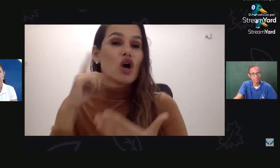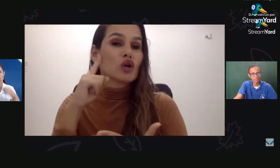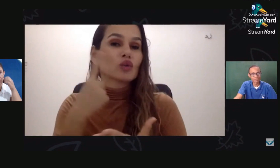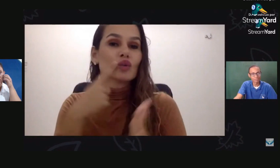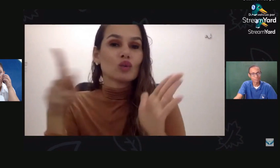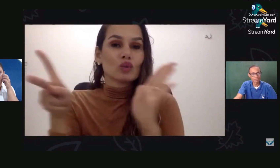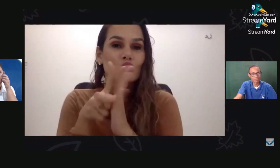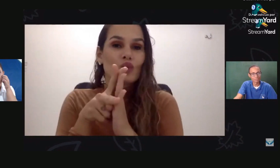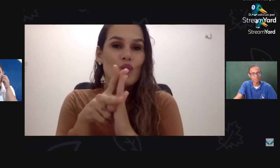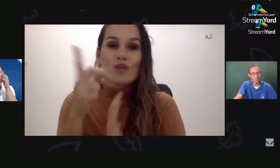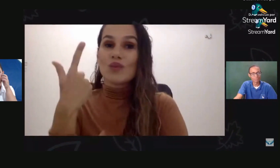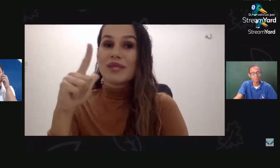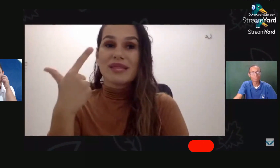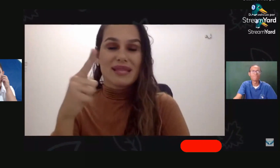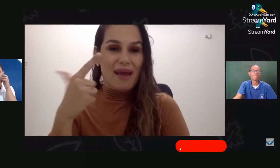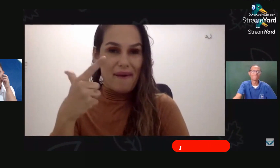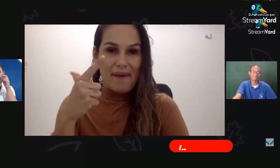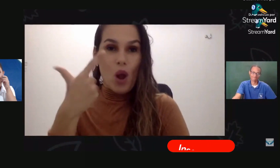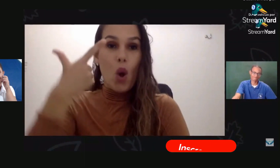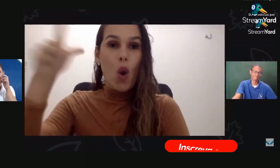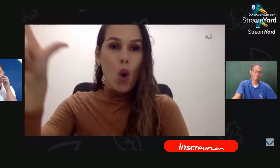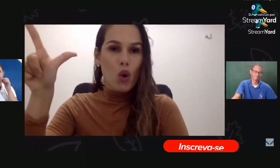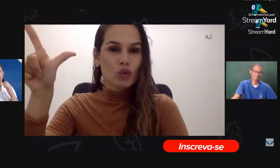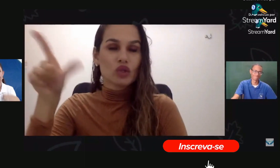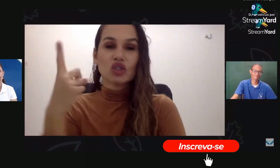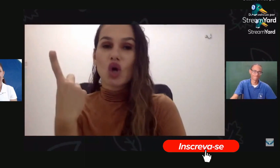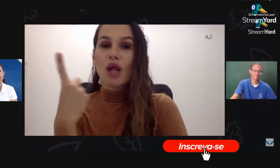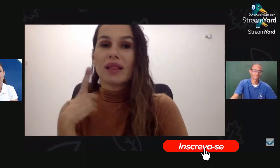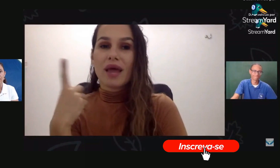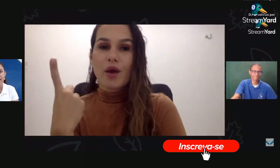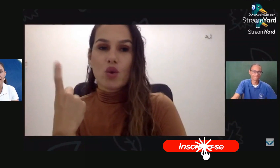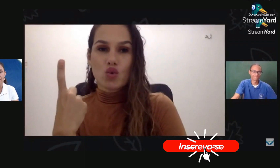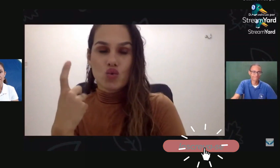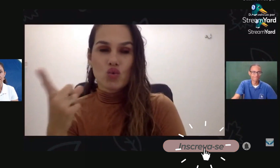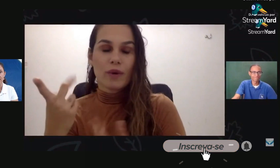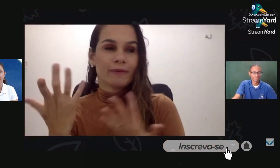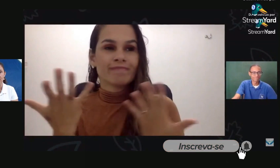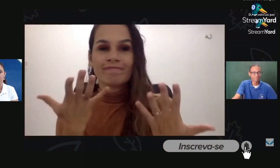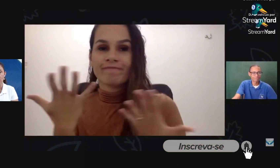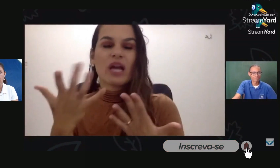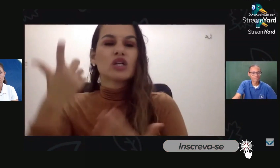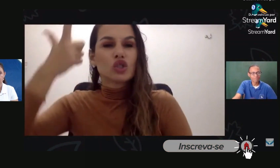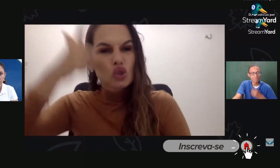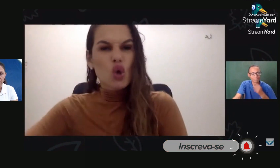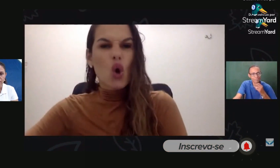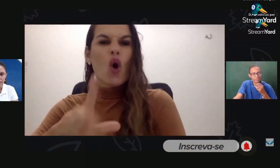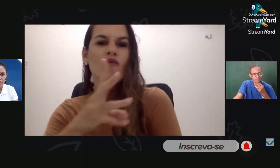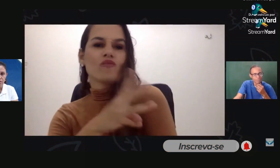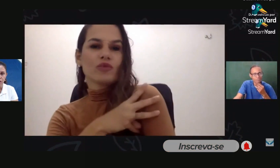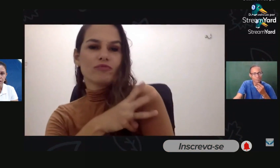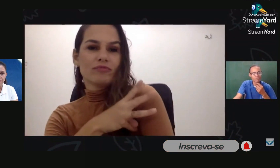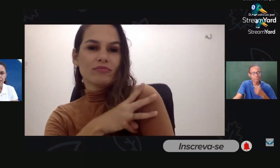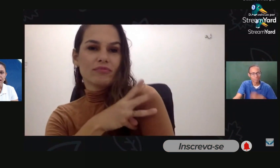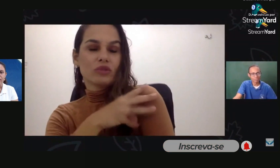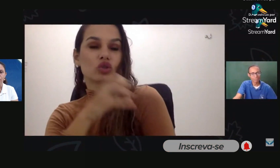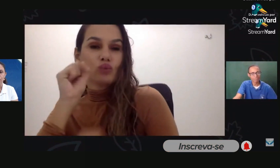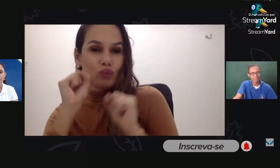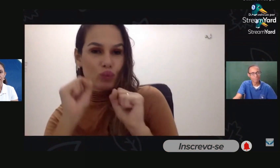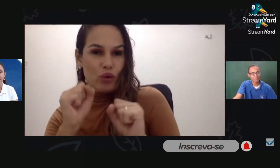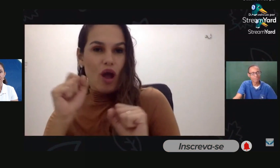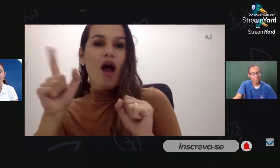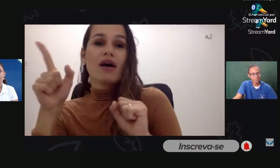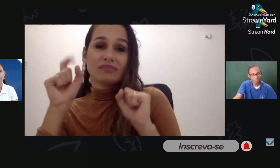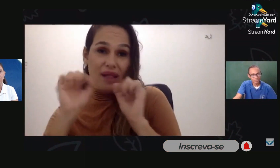Mas só que não tinha escola de surdos ali, naquele lugar, na minha cidade. Só tinha encontrado essa escola. Então,